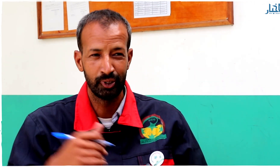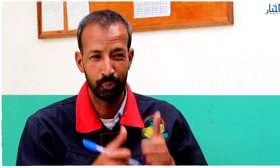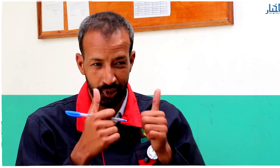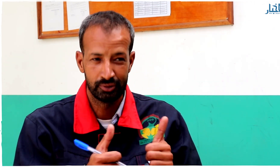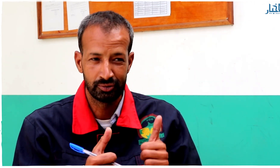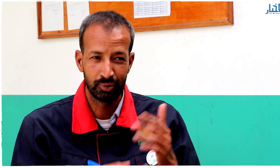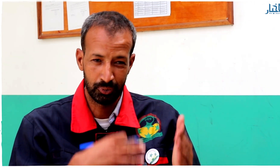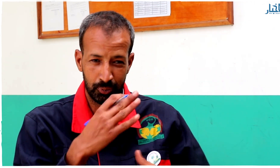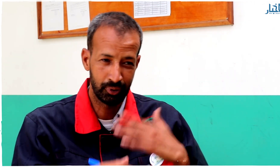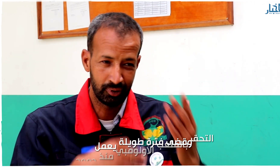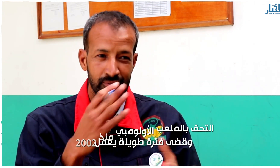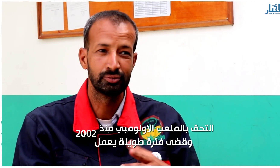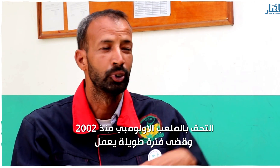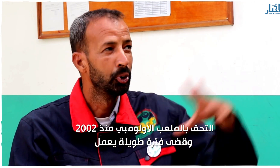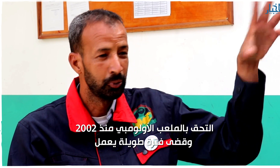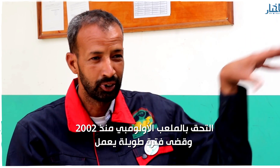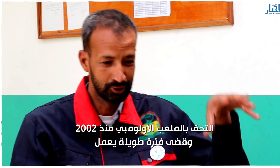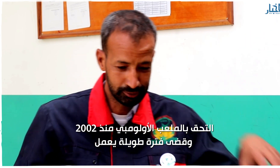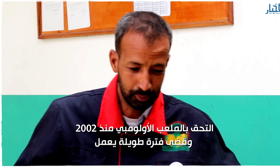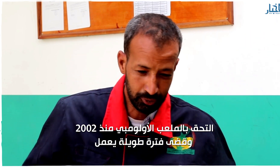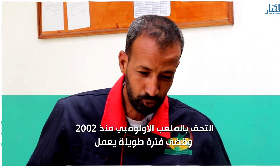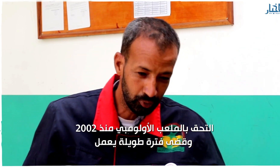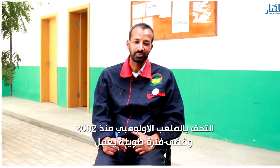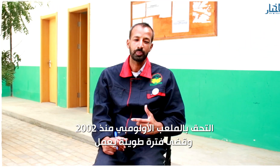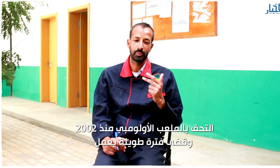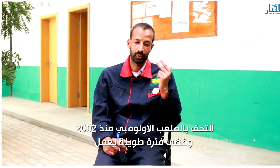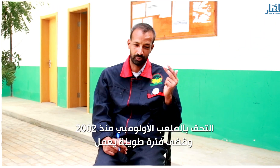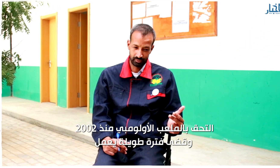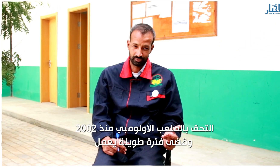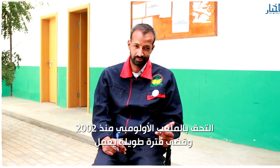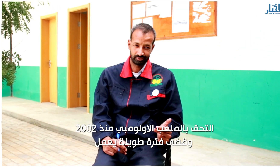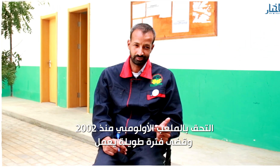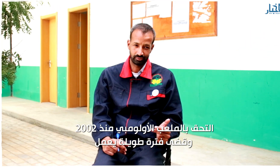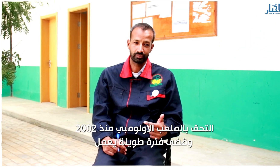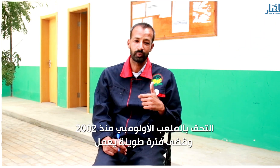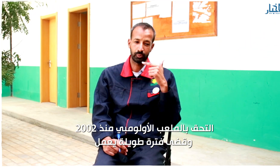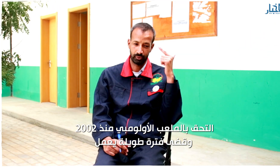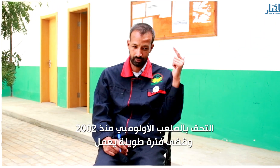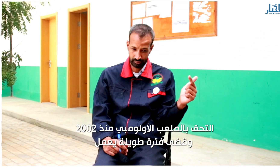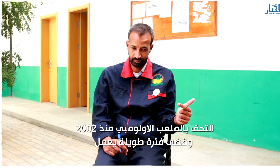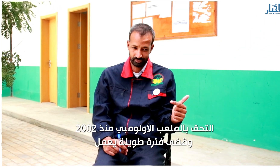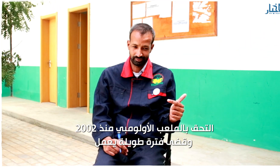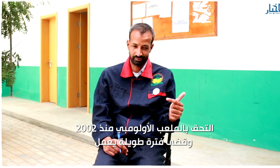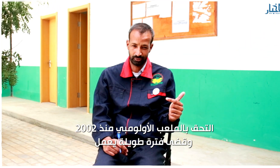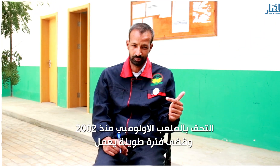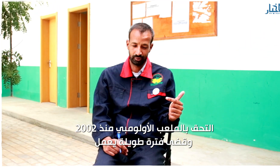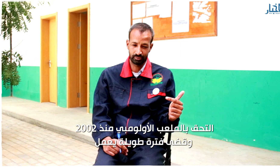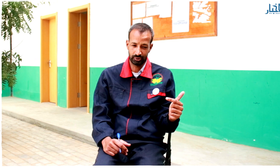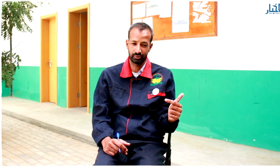هو قال انكم كان البن هنا كان هو من زمن وايد كان بلانتو كنا هو يك لي داره اللي البن هلا اللي البن